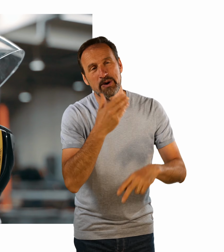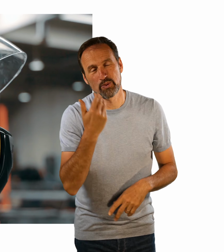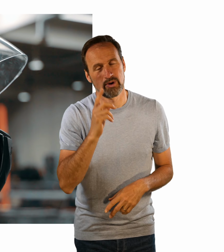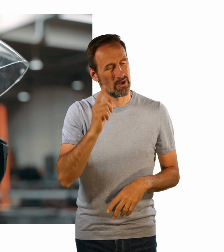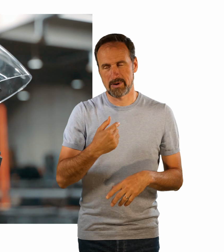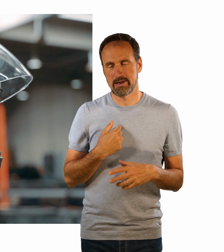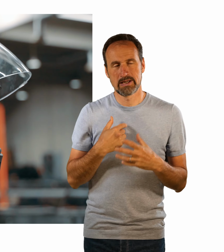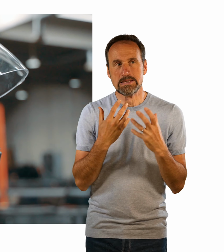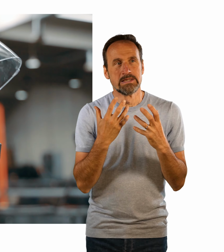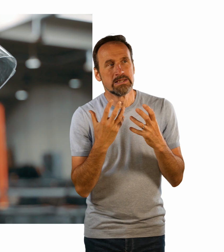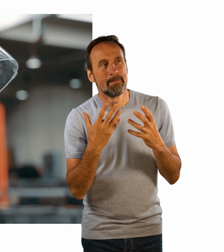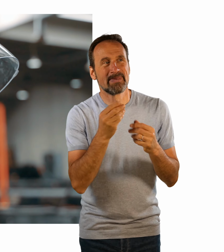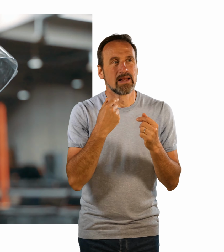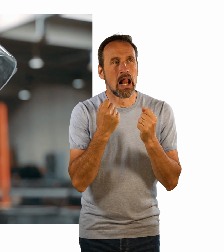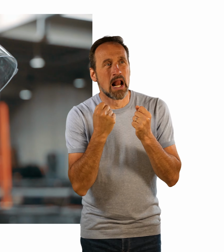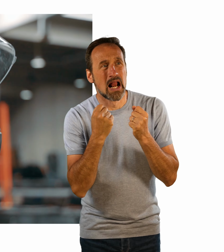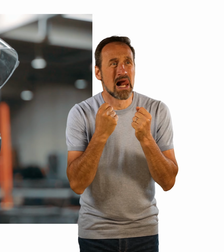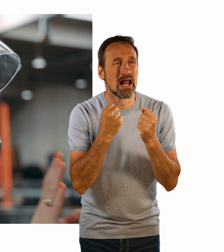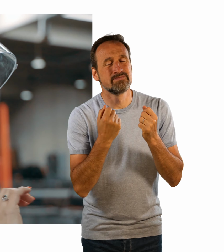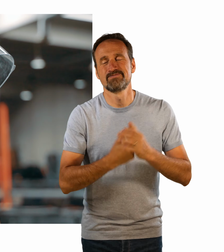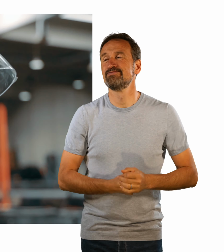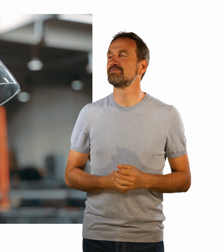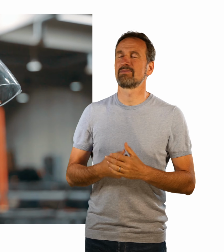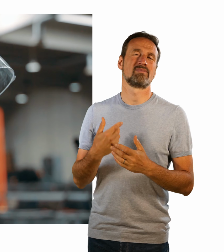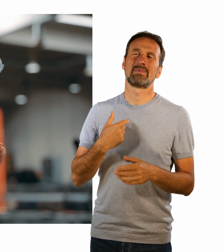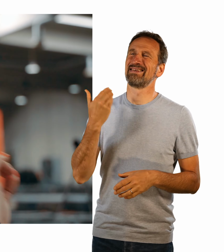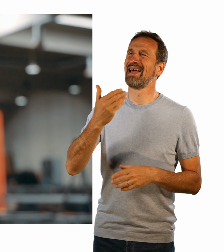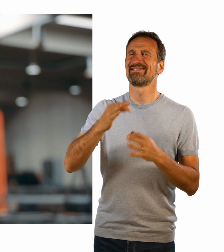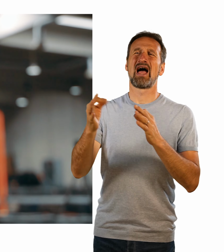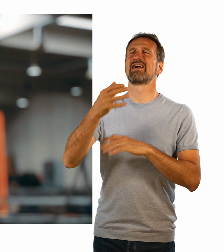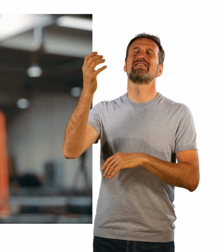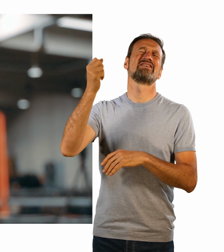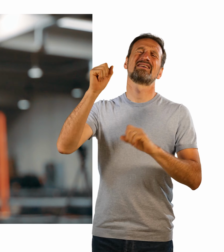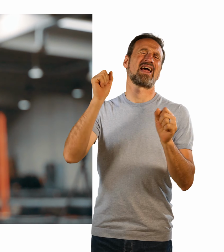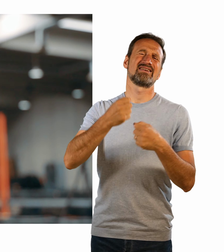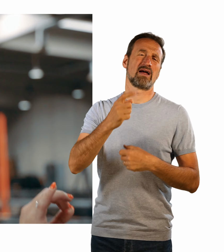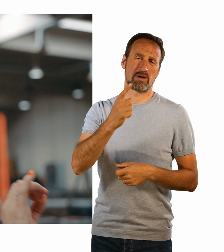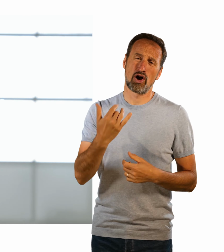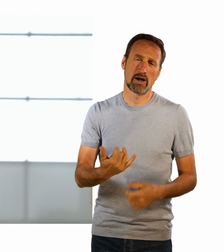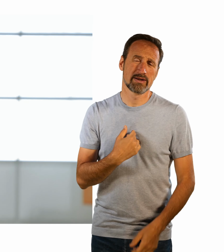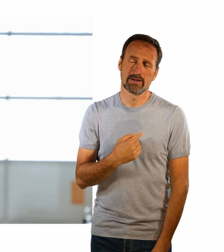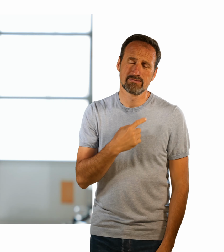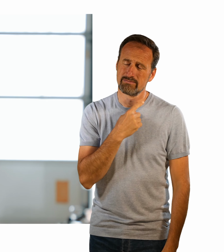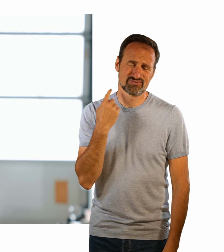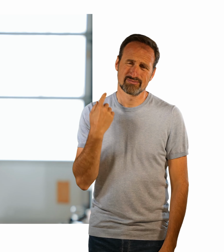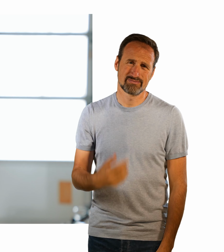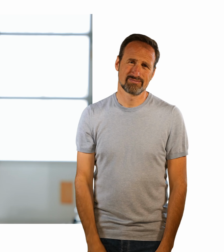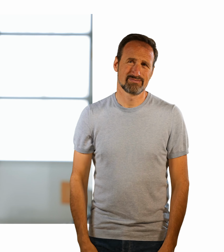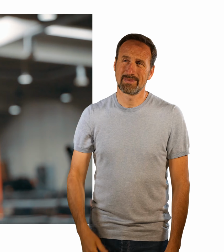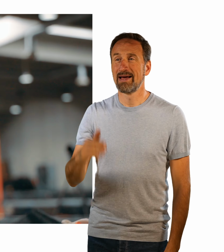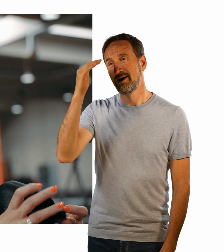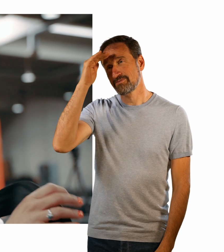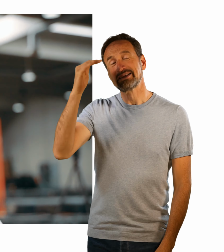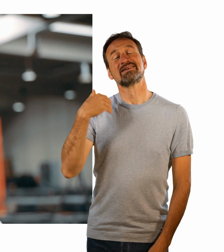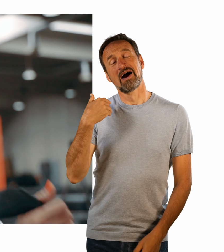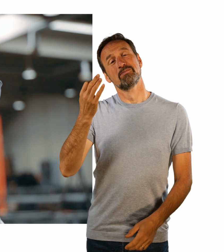Also man kann nicht jeden Tag gewinnen, aber heute war ich weit, weit weg. Ich hab verloren. Basti war einfach nicht um Welten